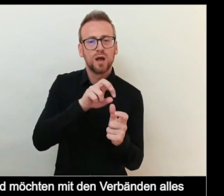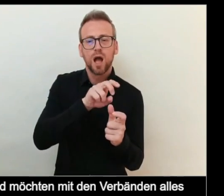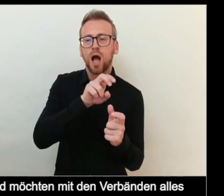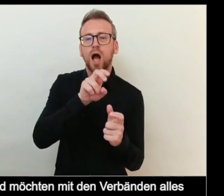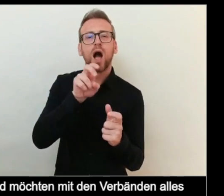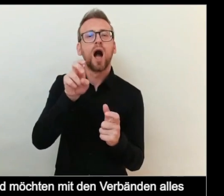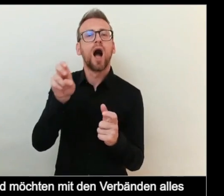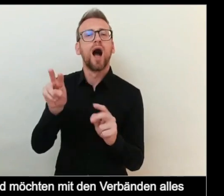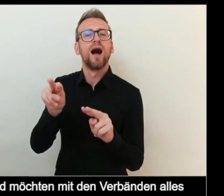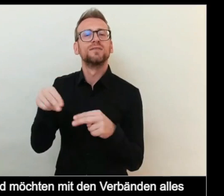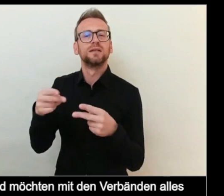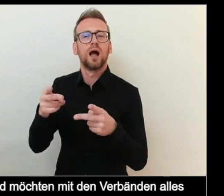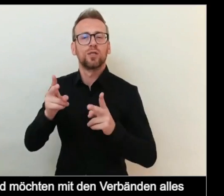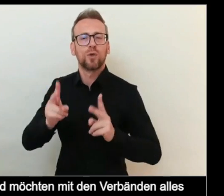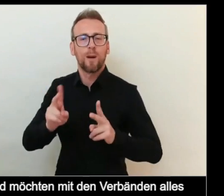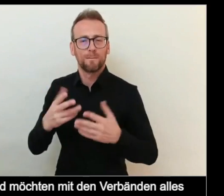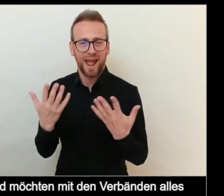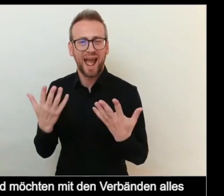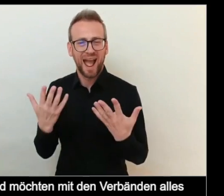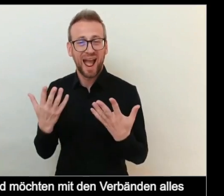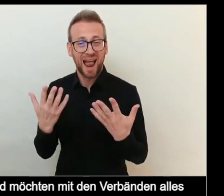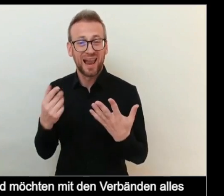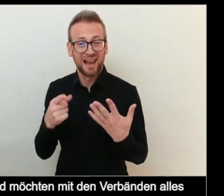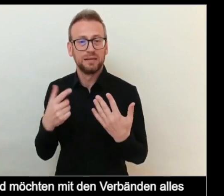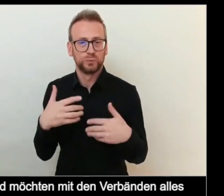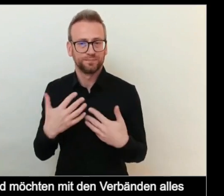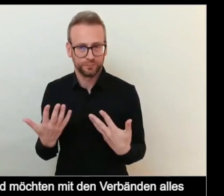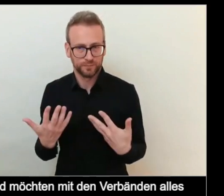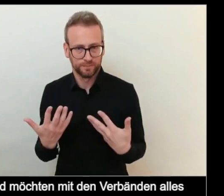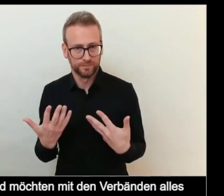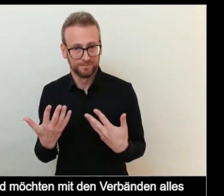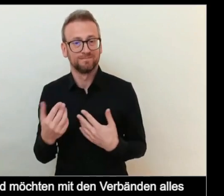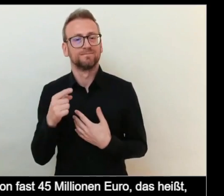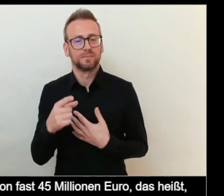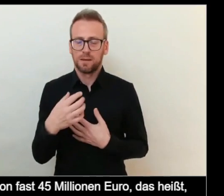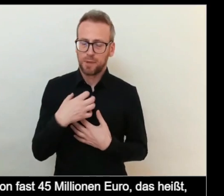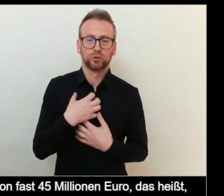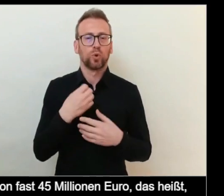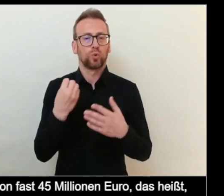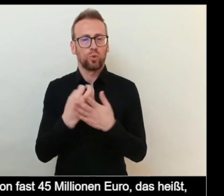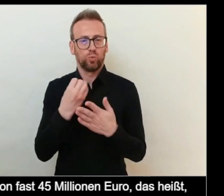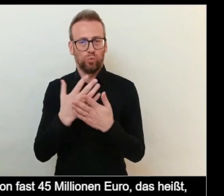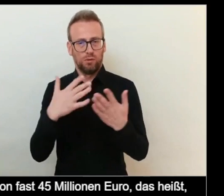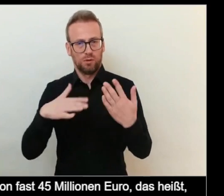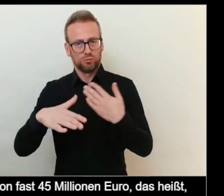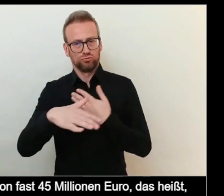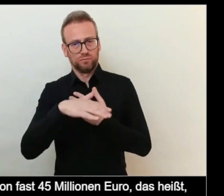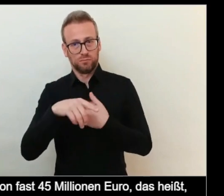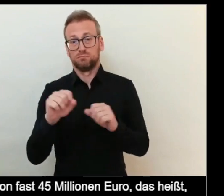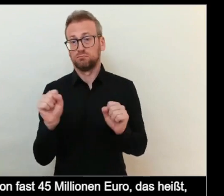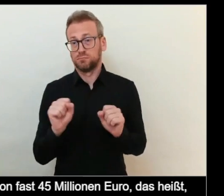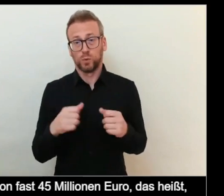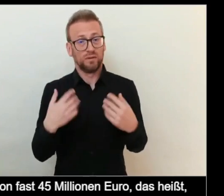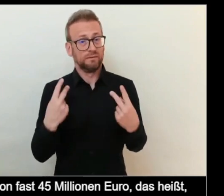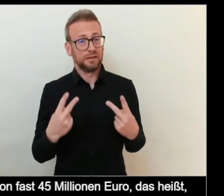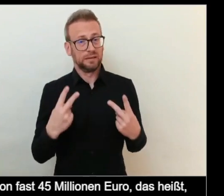Ein Willkommenspaket auch für ukrainische Künstlerinnen und Künstler. Deswegen haben wir 12 Stipendien mit der Villa Concordia, unserem